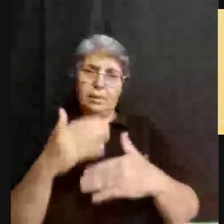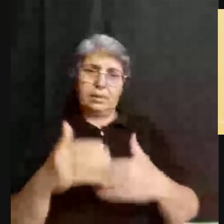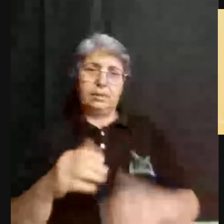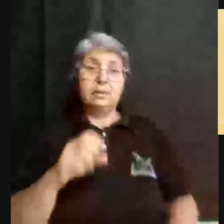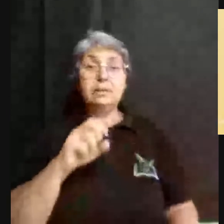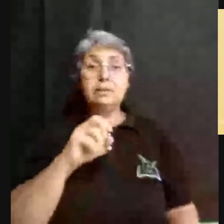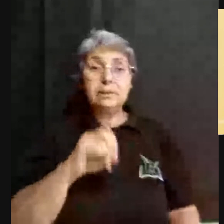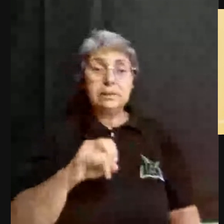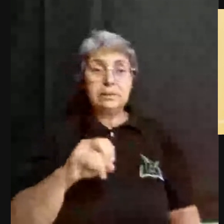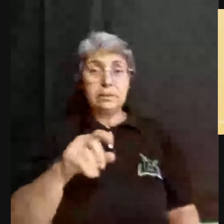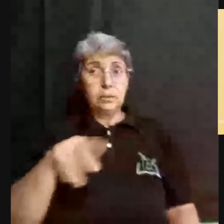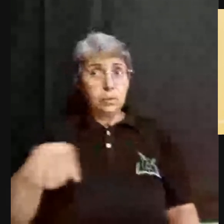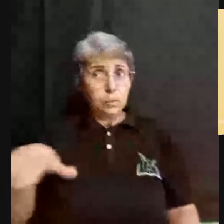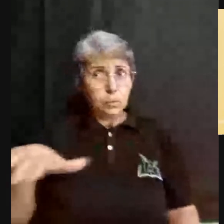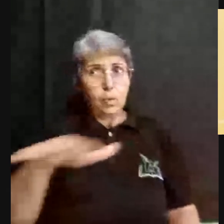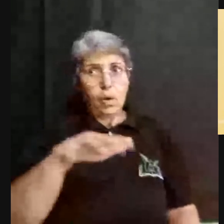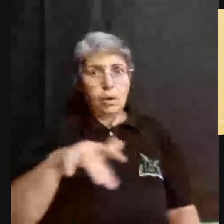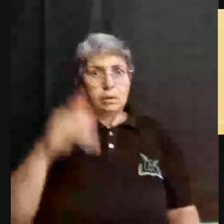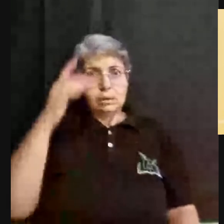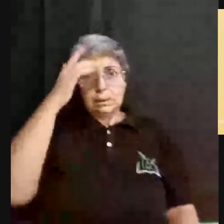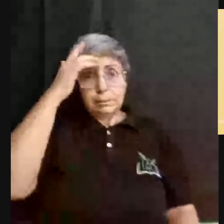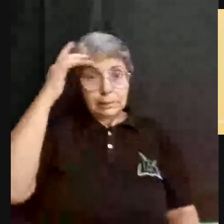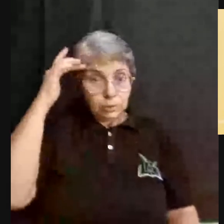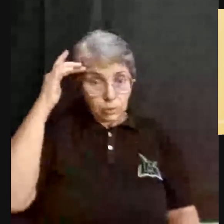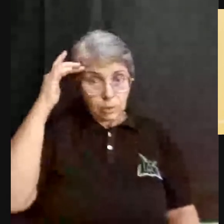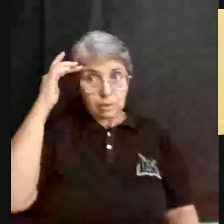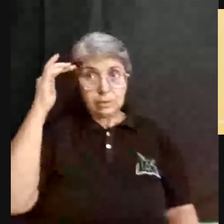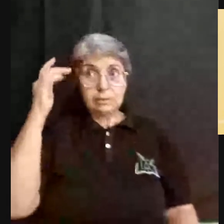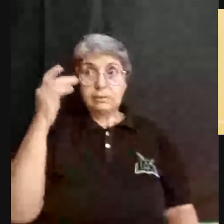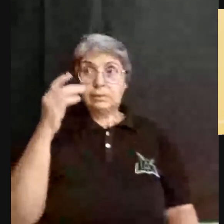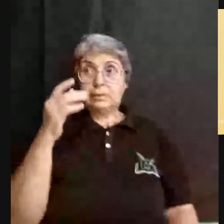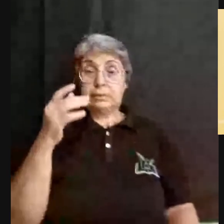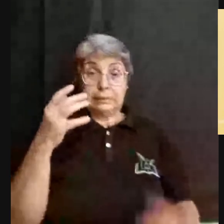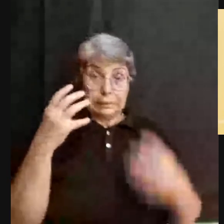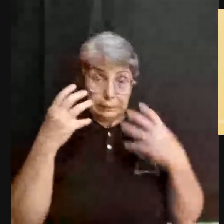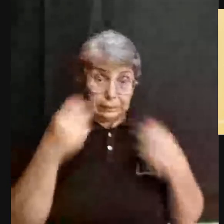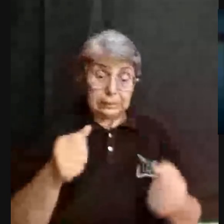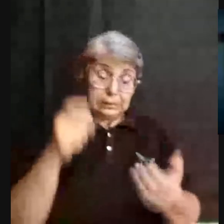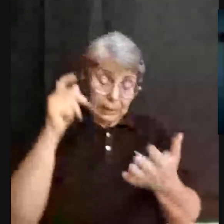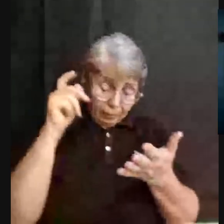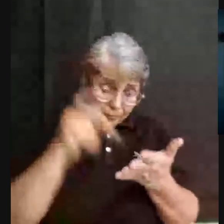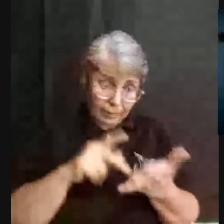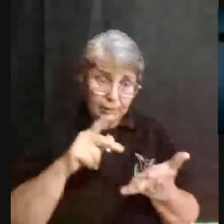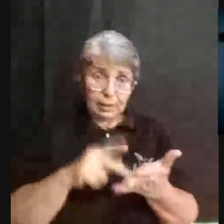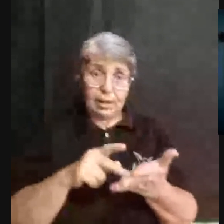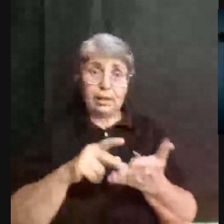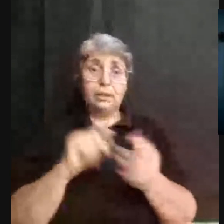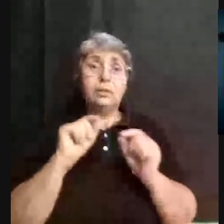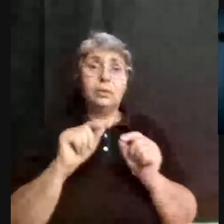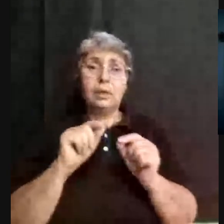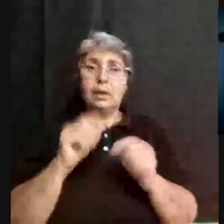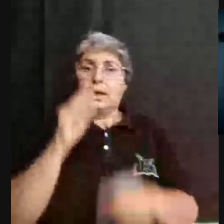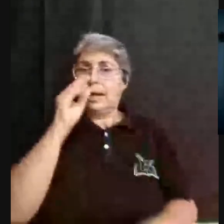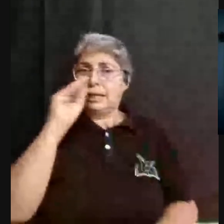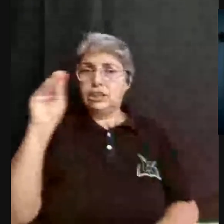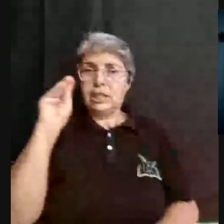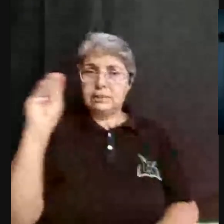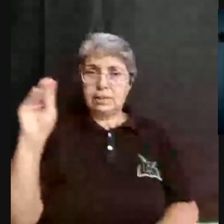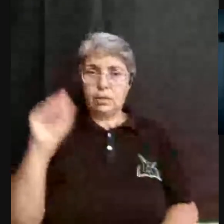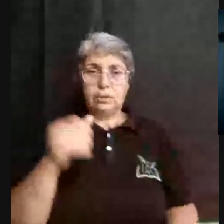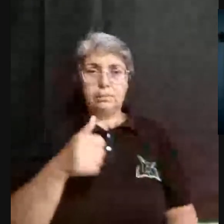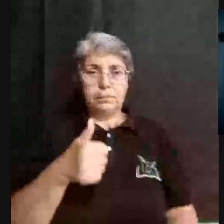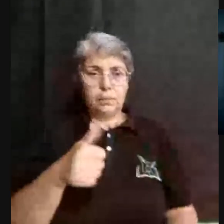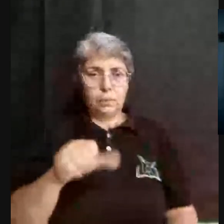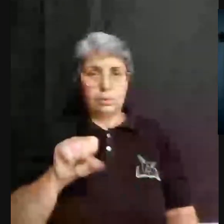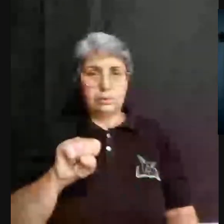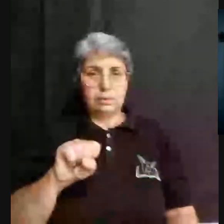confessarem sinceramente a sua rejeição à luz dada em 1888, e aqui eu não estou me referindo aos